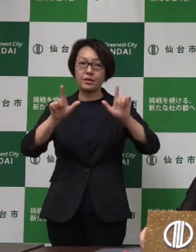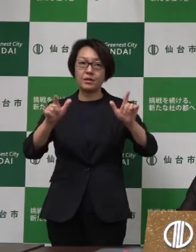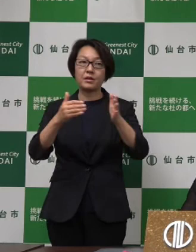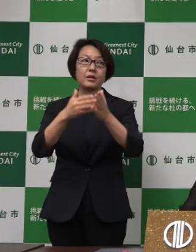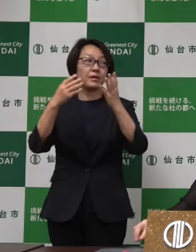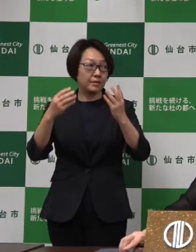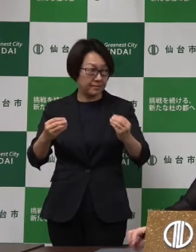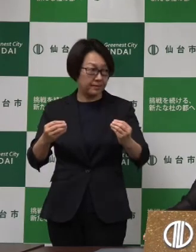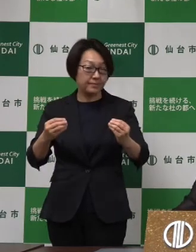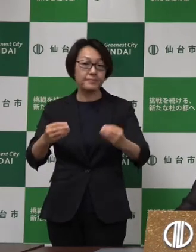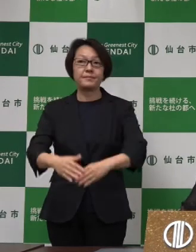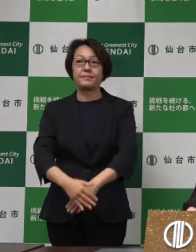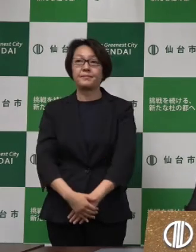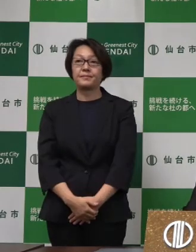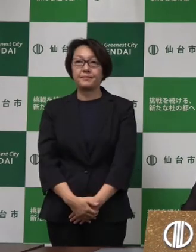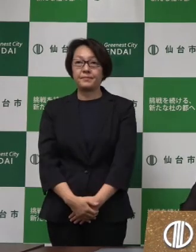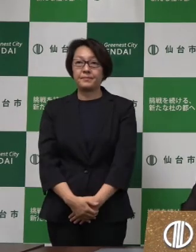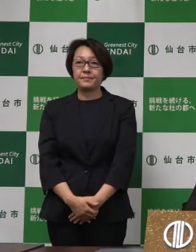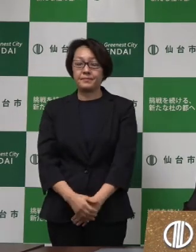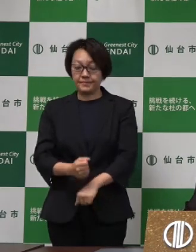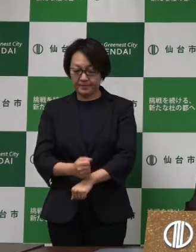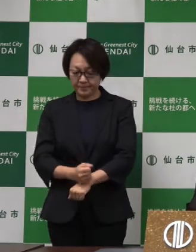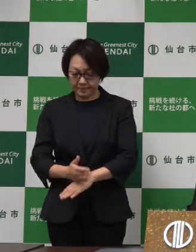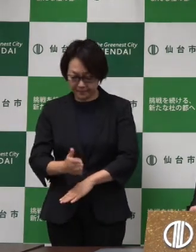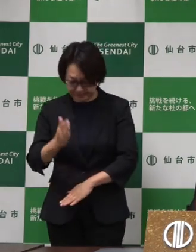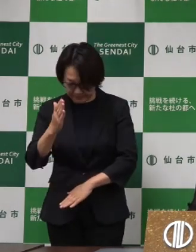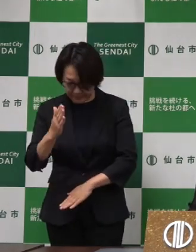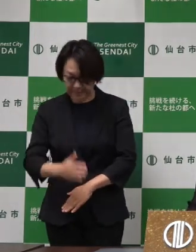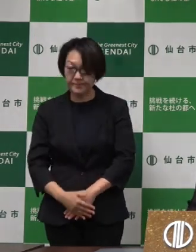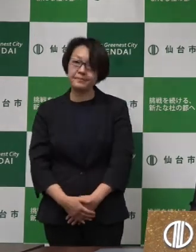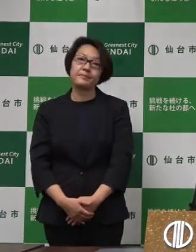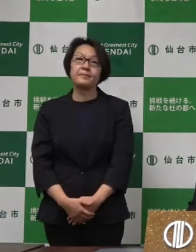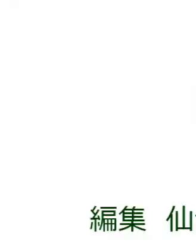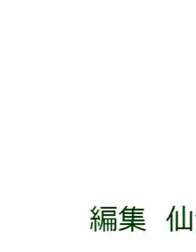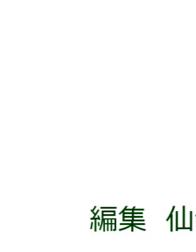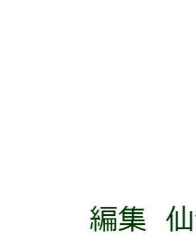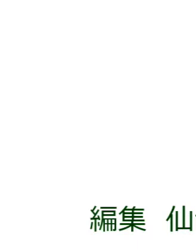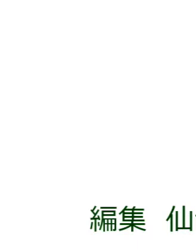させていただきます。 はい、お疲れ様です。ありがとうございます。